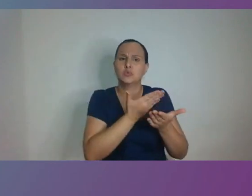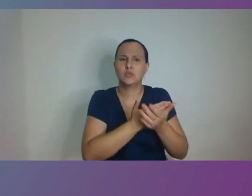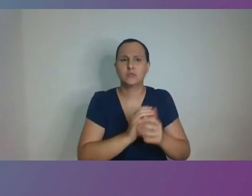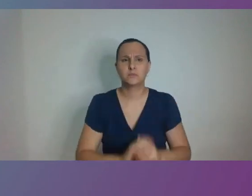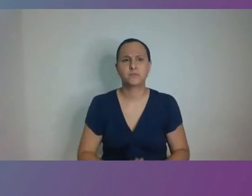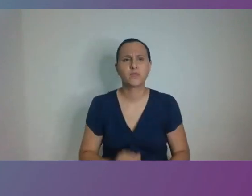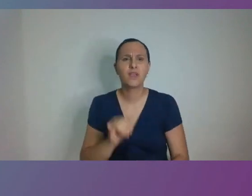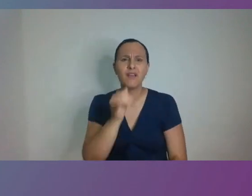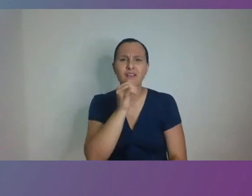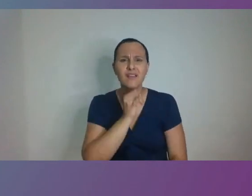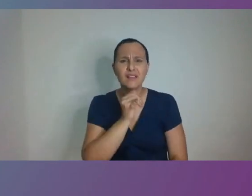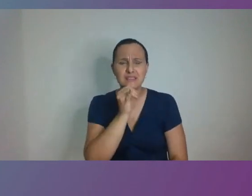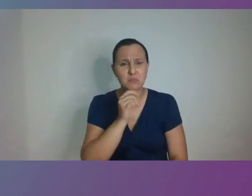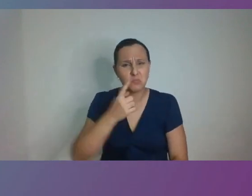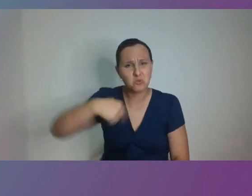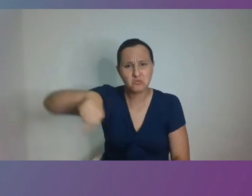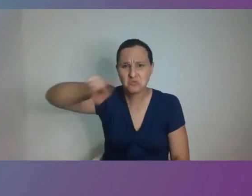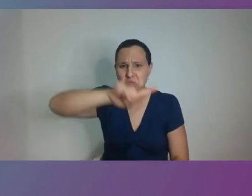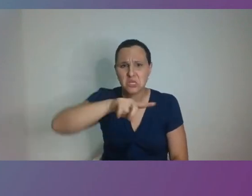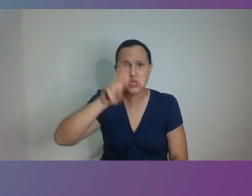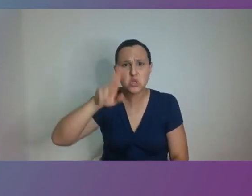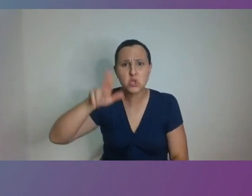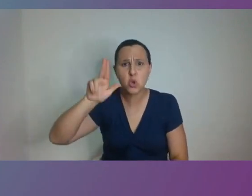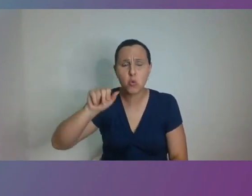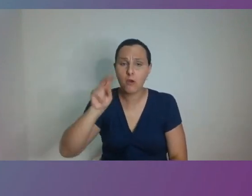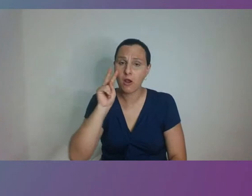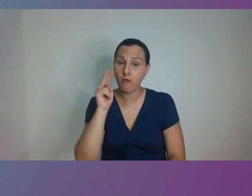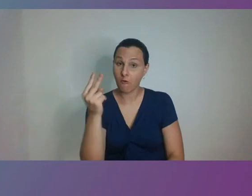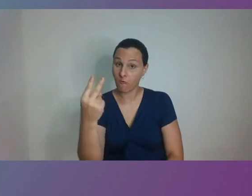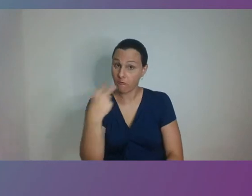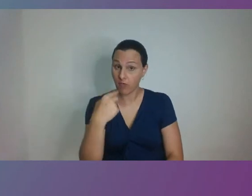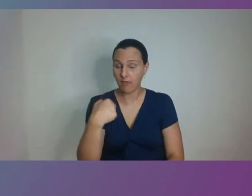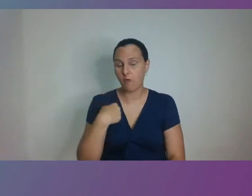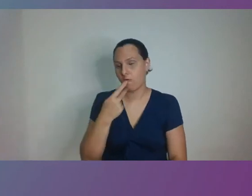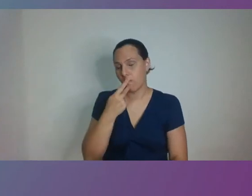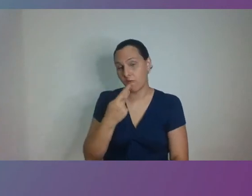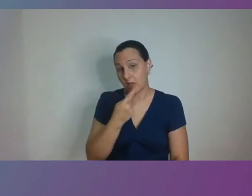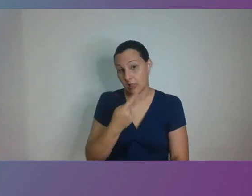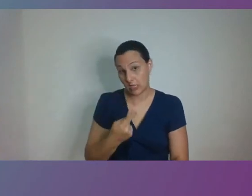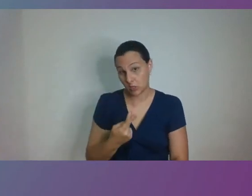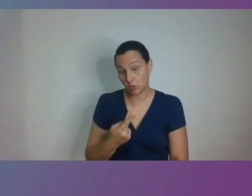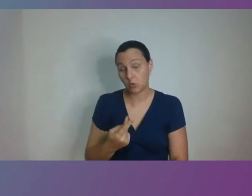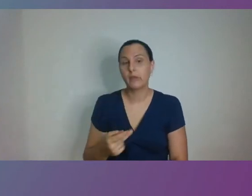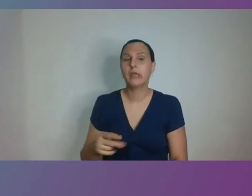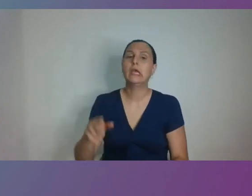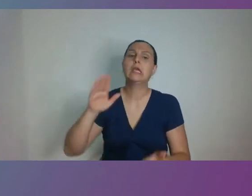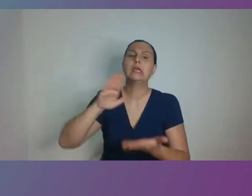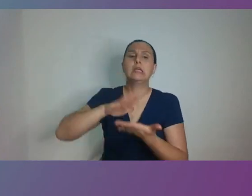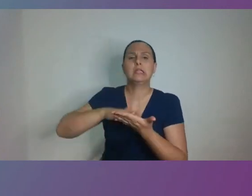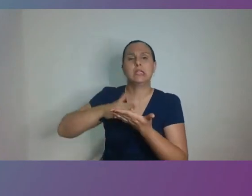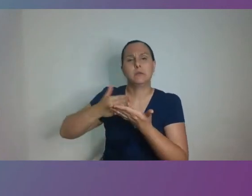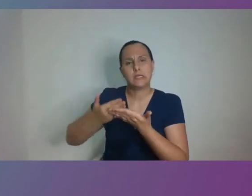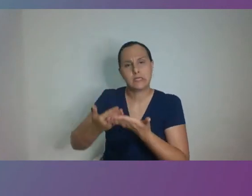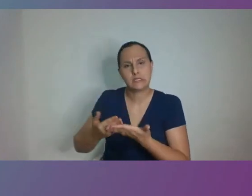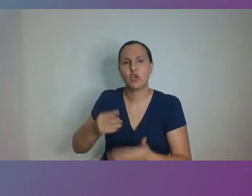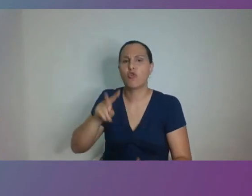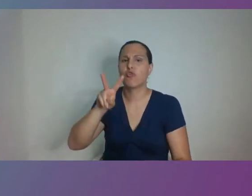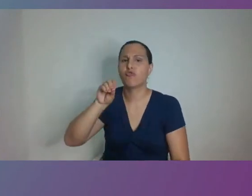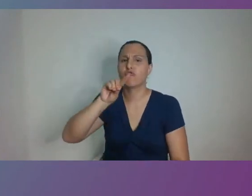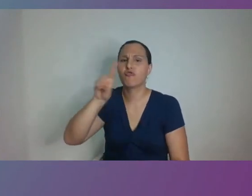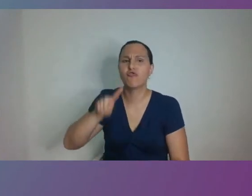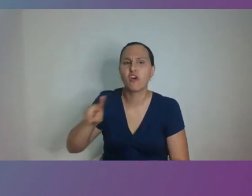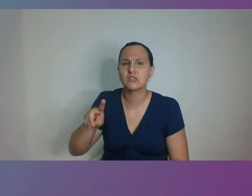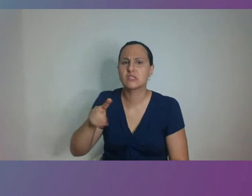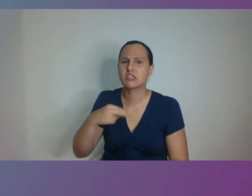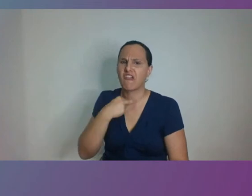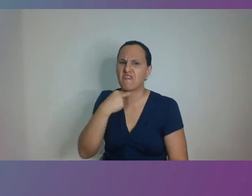é um conceito que eu uso. Eu uso interpretação na direção direta. Então, um intérprete que, ao me